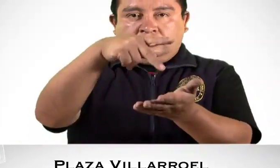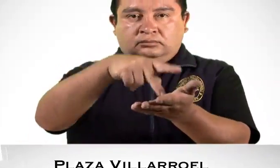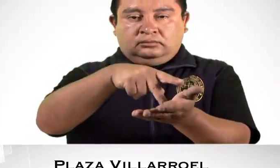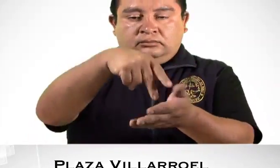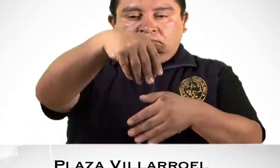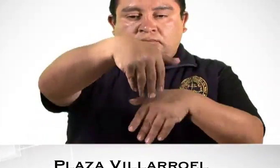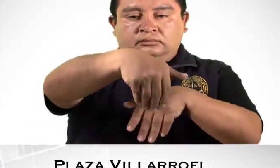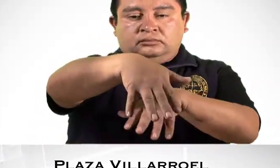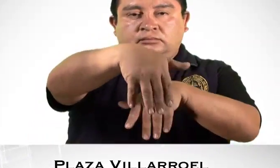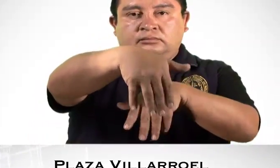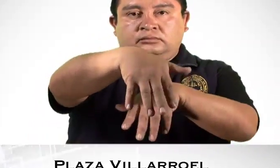Plaza Villarruel.